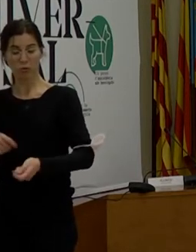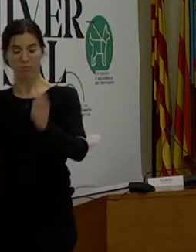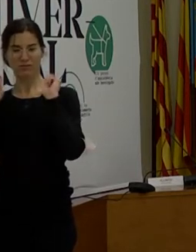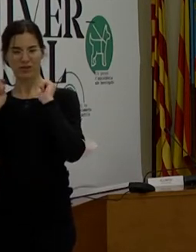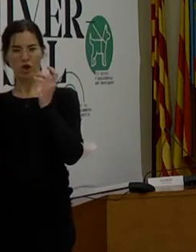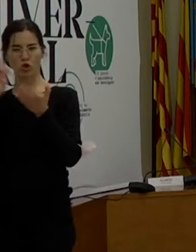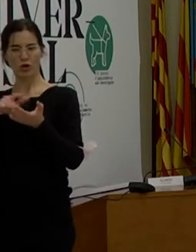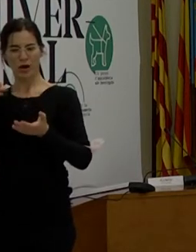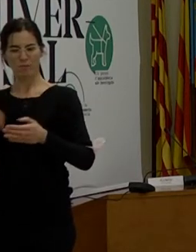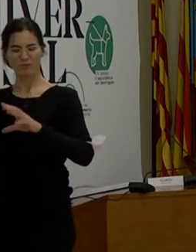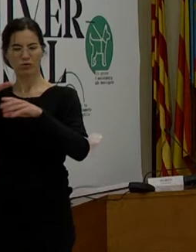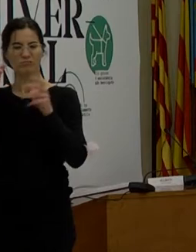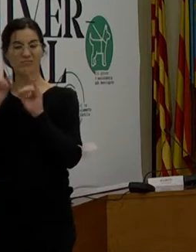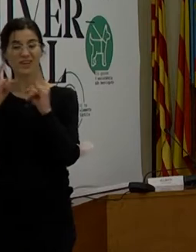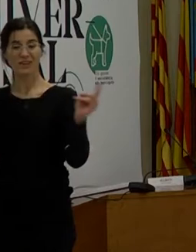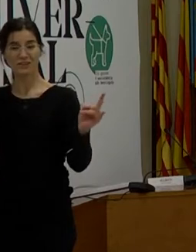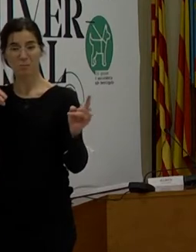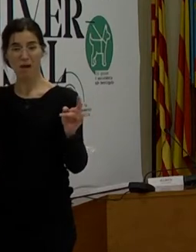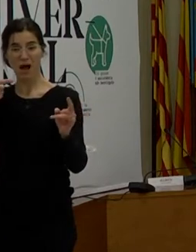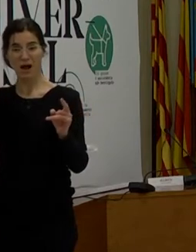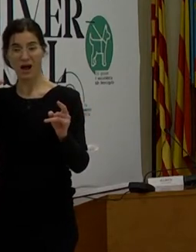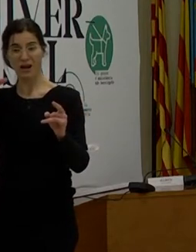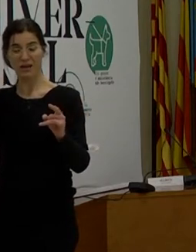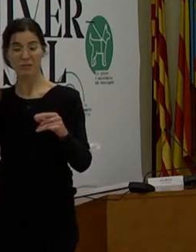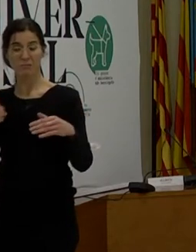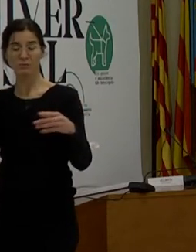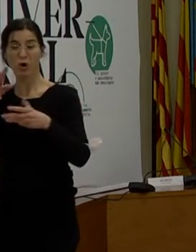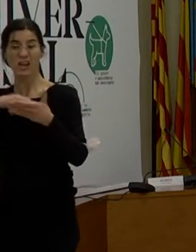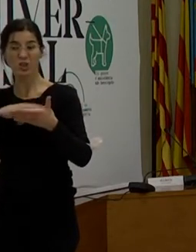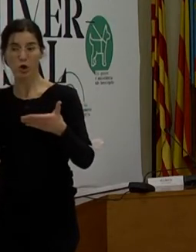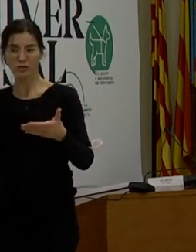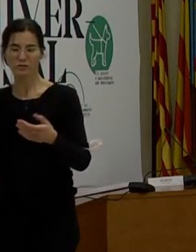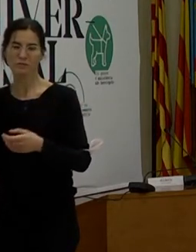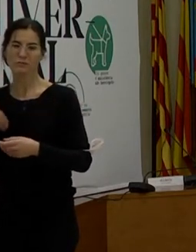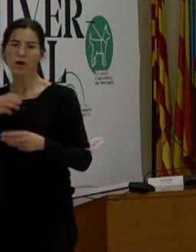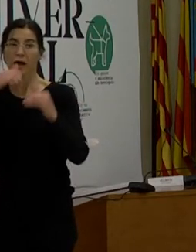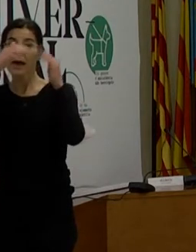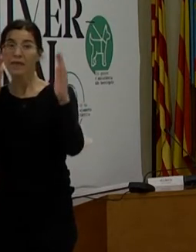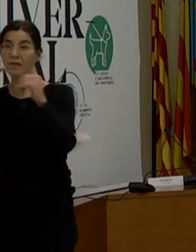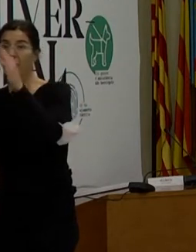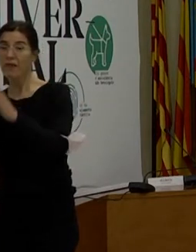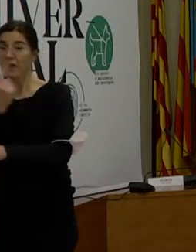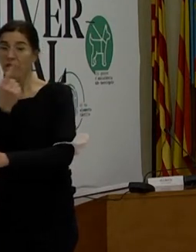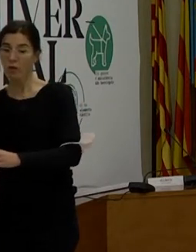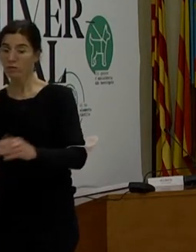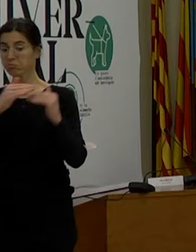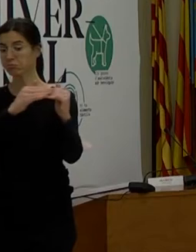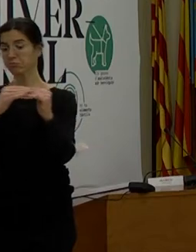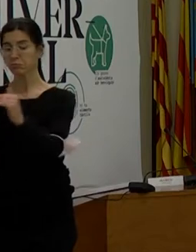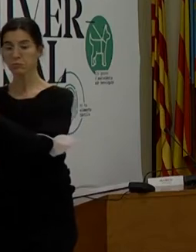els Jardins de Magalí de les Corts. Cada entitat convidava diverses persones